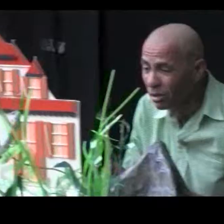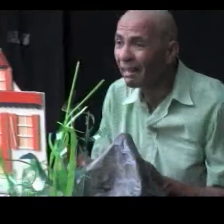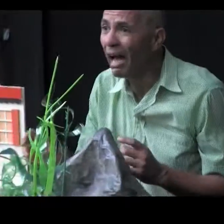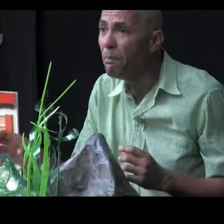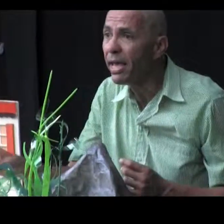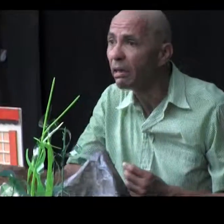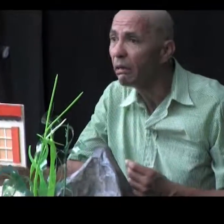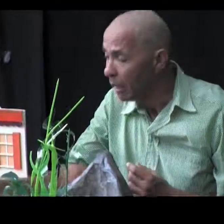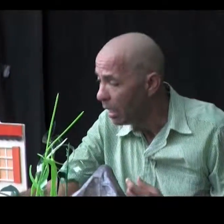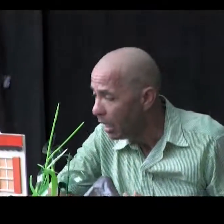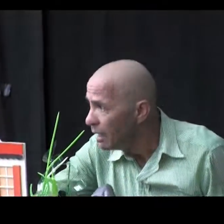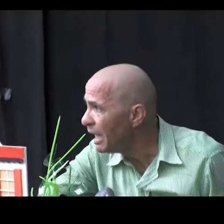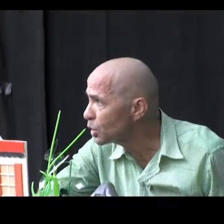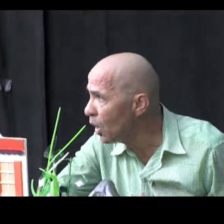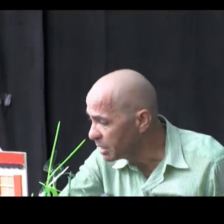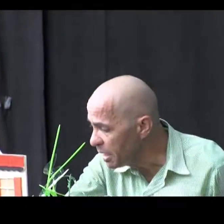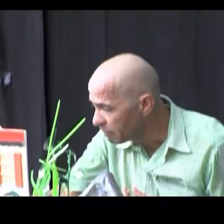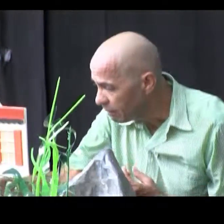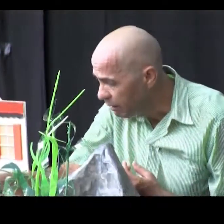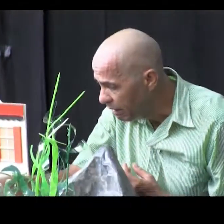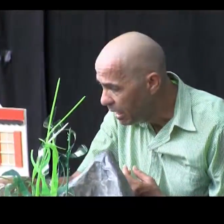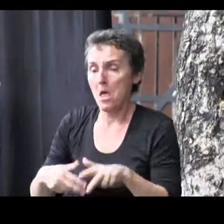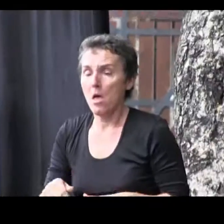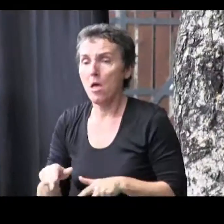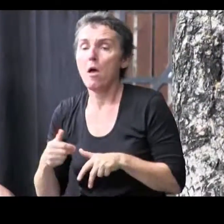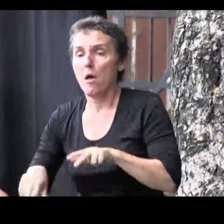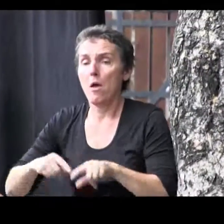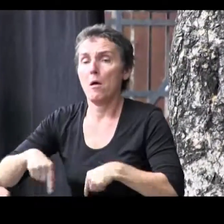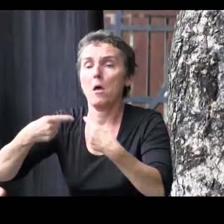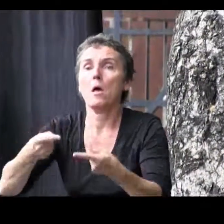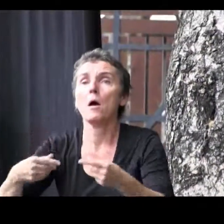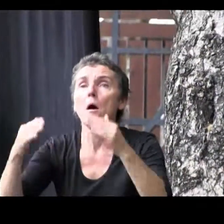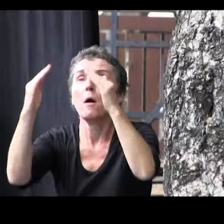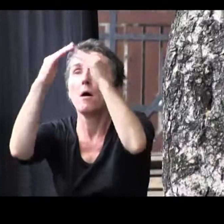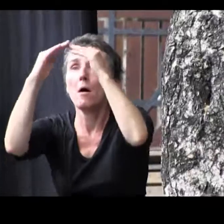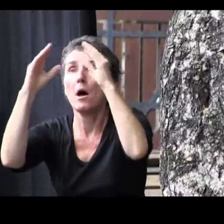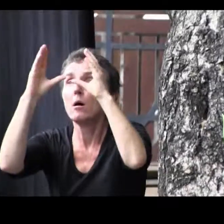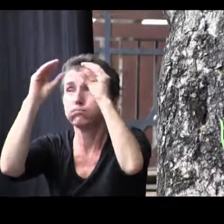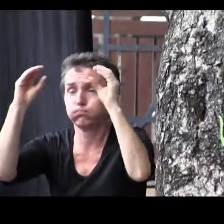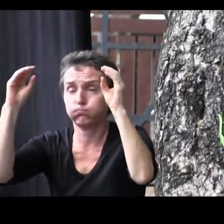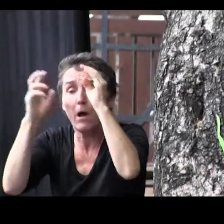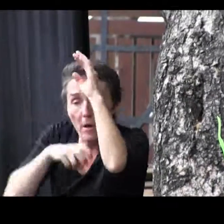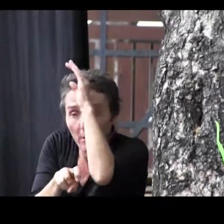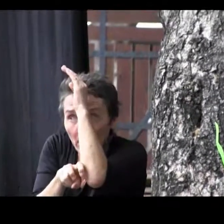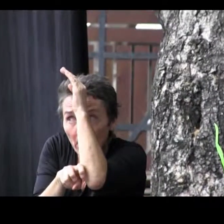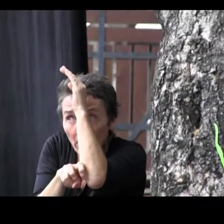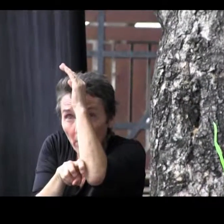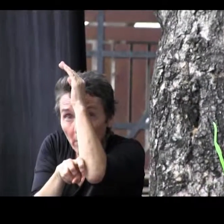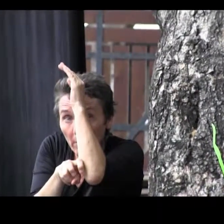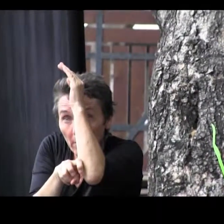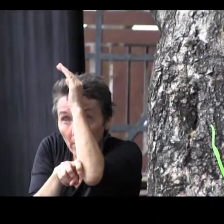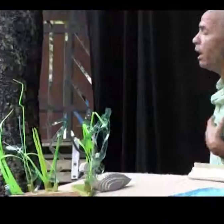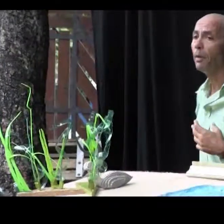en toute la calmer, il a sorti, il a dépêché, et il a trouvé un